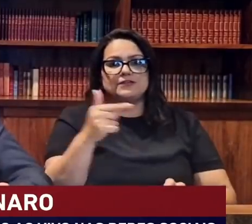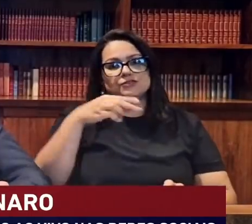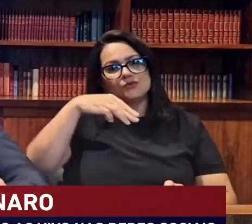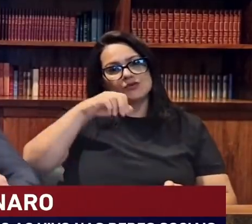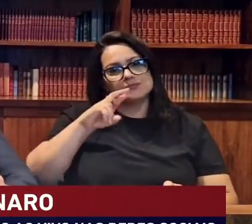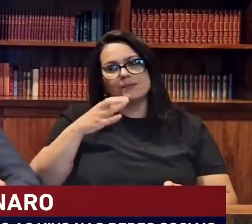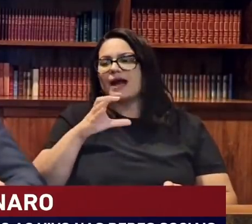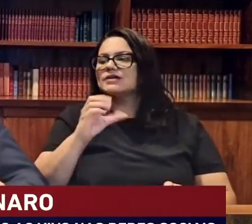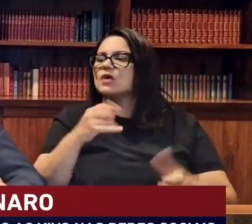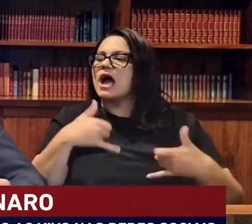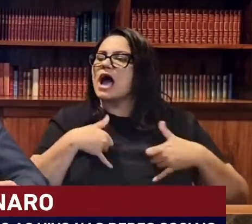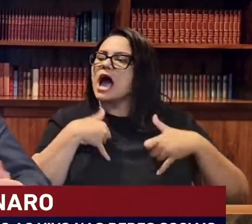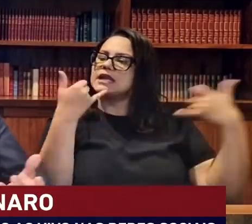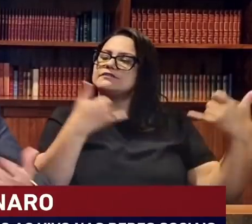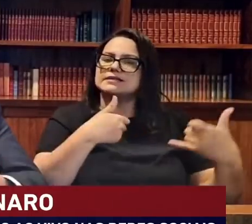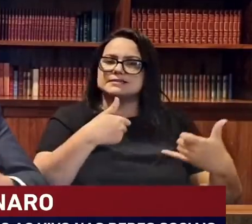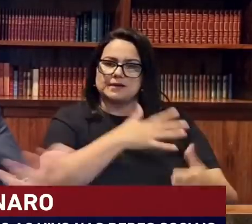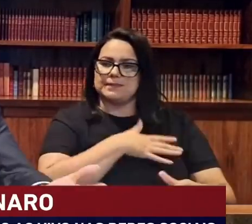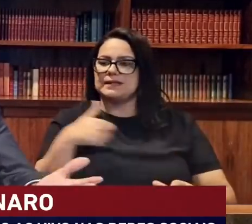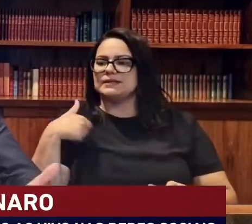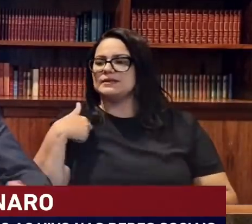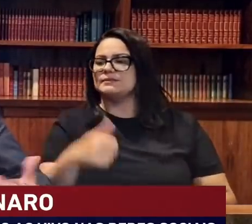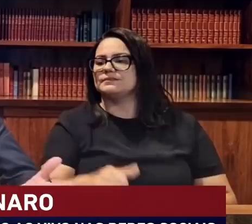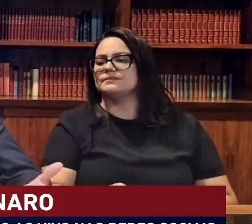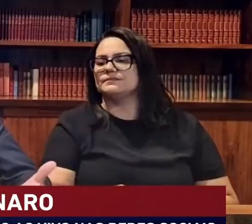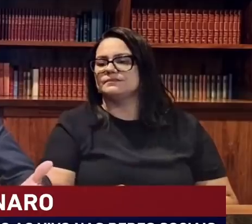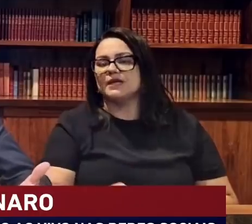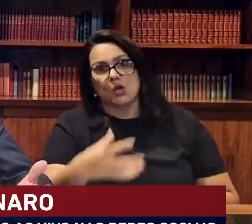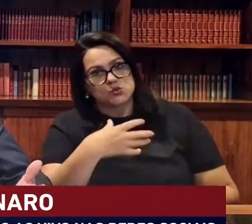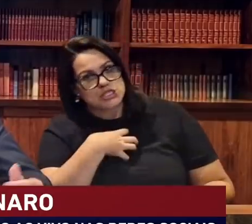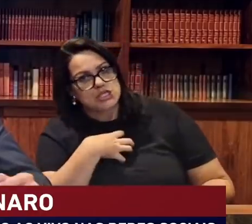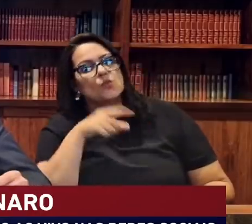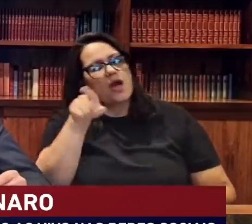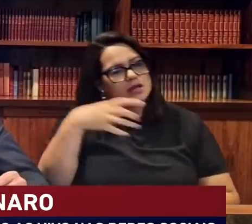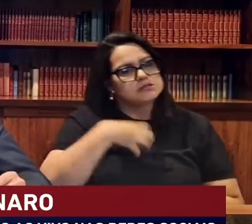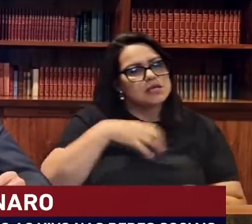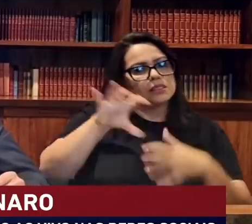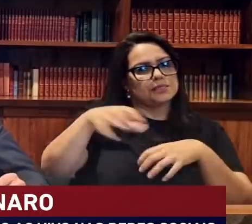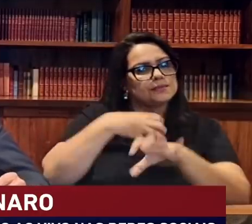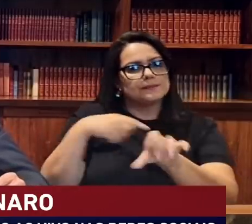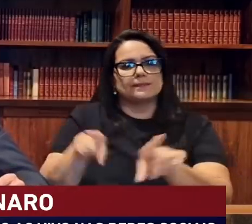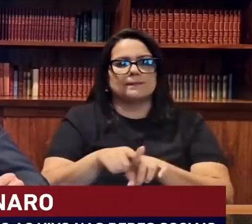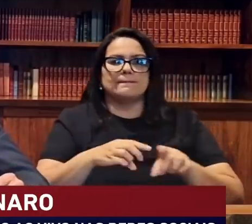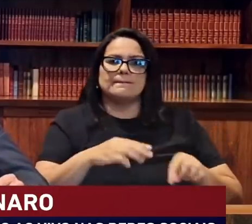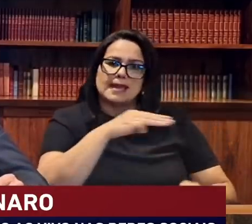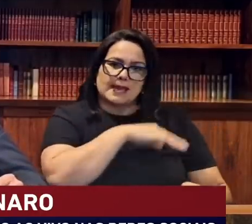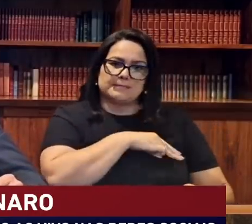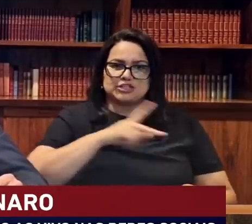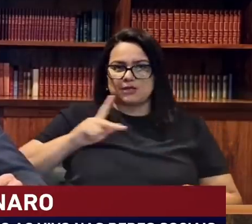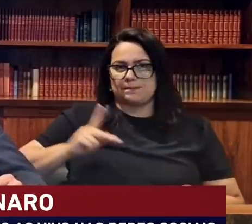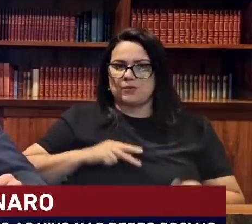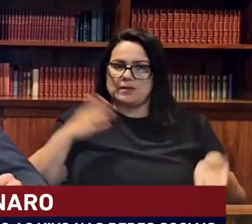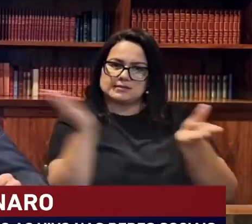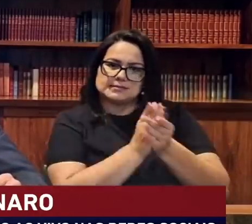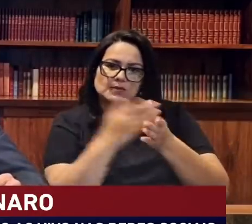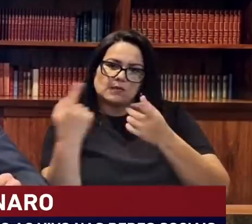né? É lógico que acontece comigo, ela sente e vice-versa, né? Tá aqui. Ministério Público entra com ação